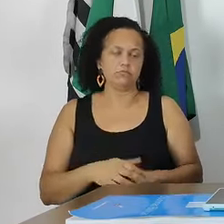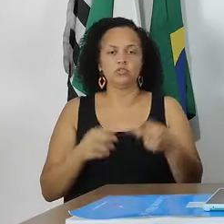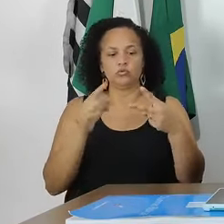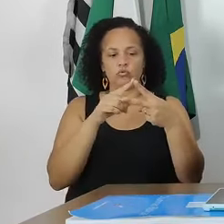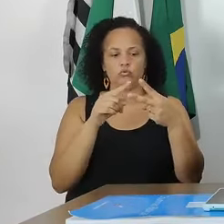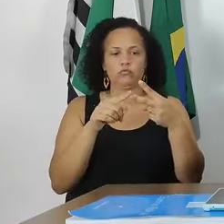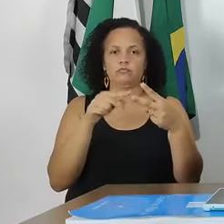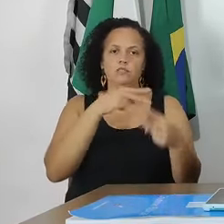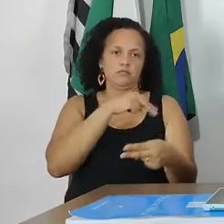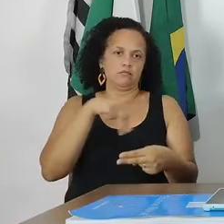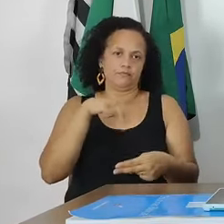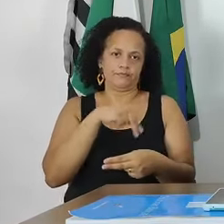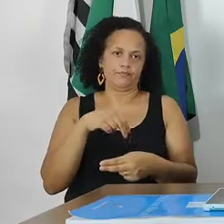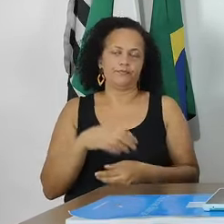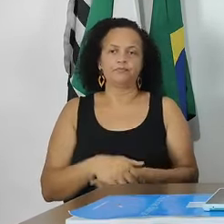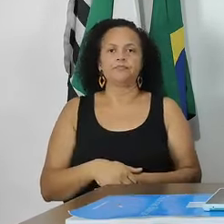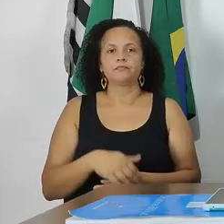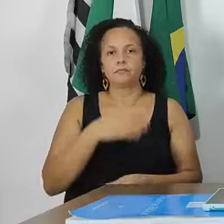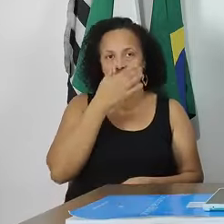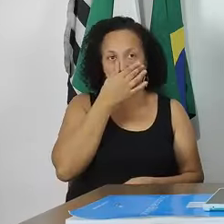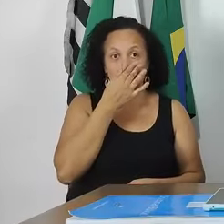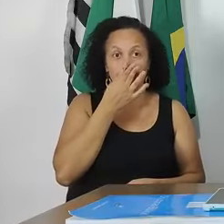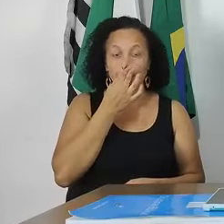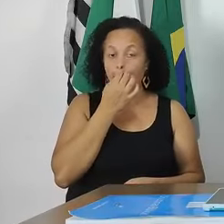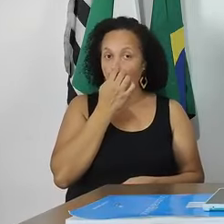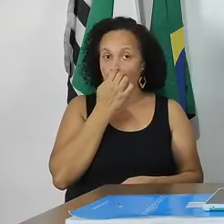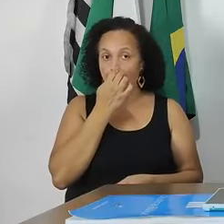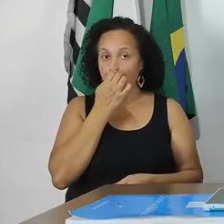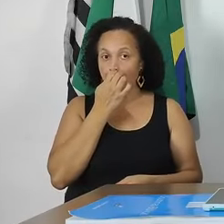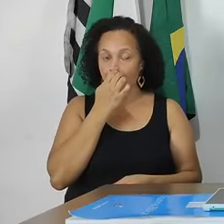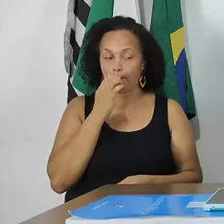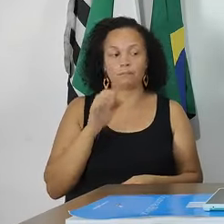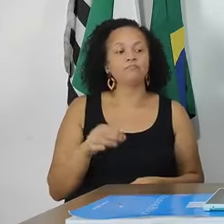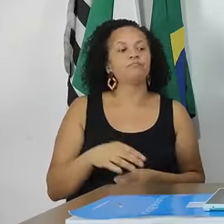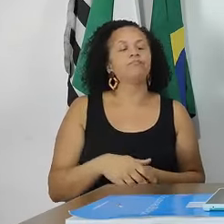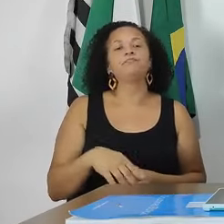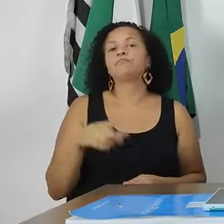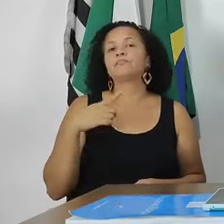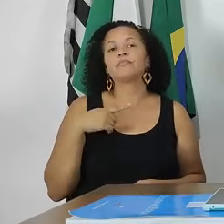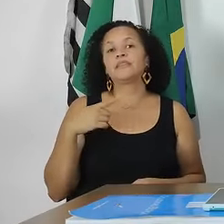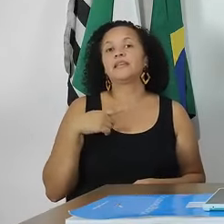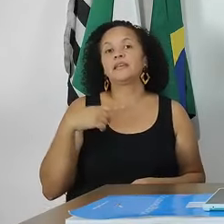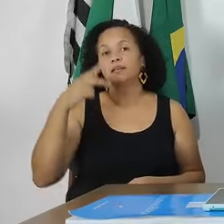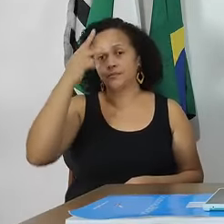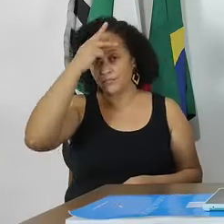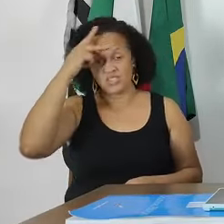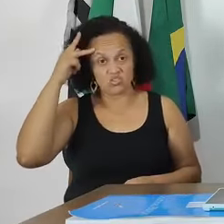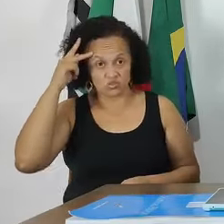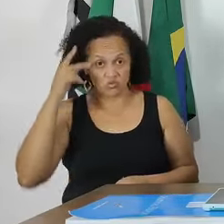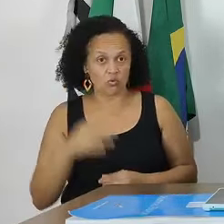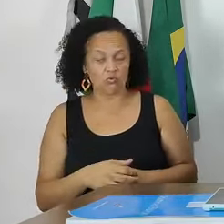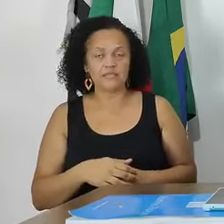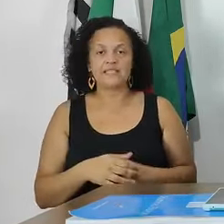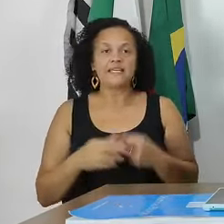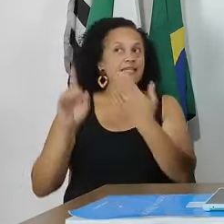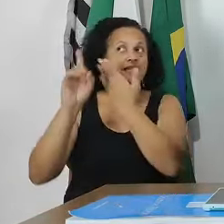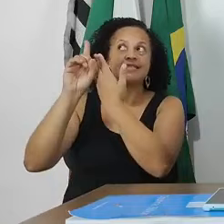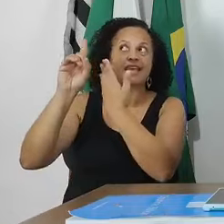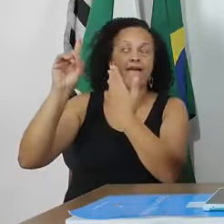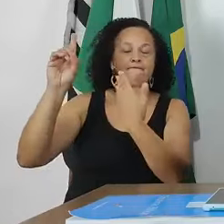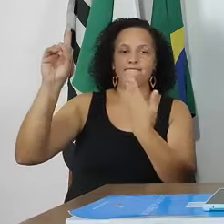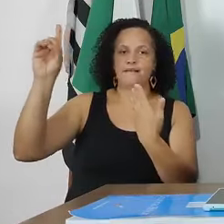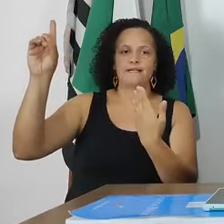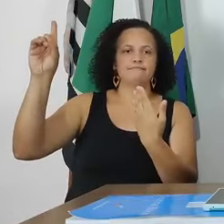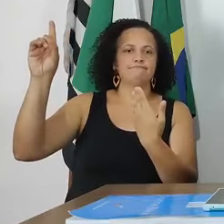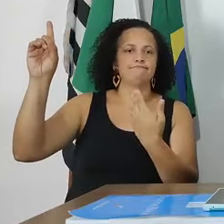que tem gente lá fora, pessoas desviadas dos caminhos do Senhor, que não conseguem mais voltar, porque ela está ouvindo a